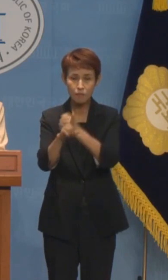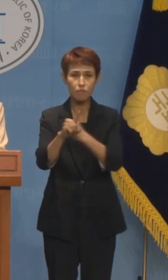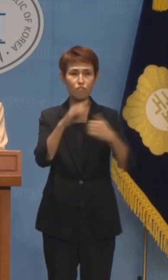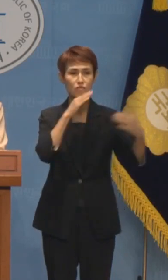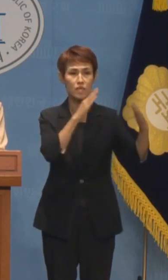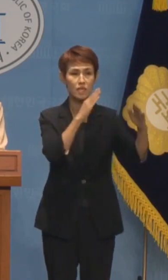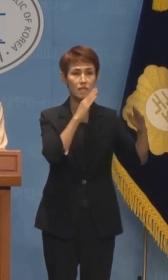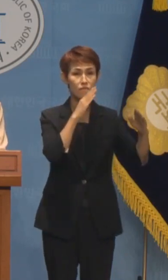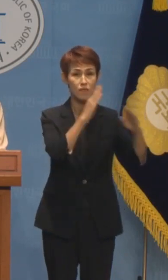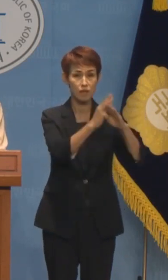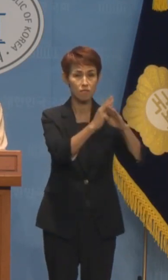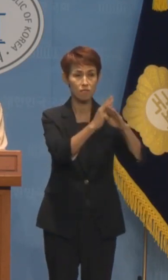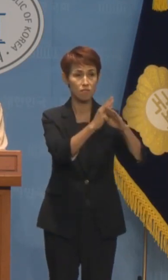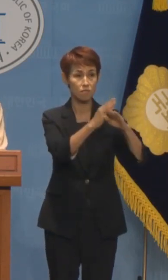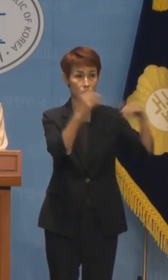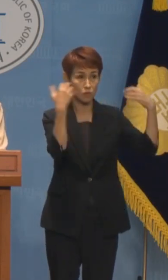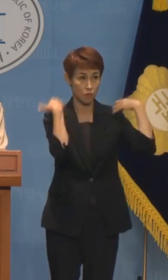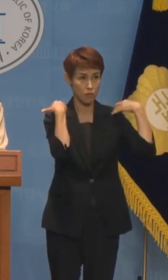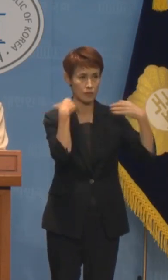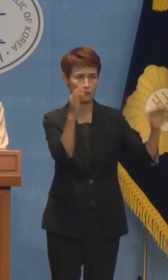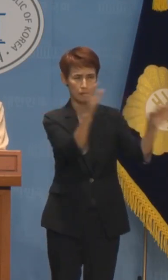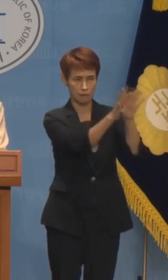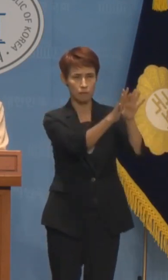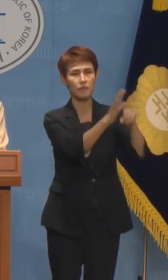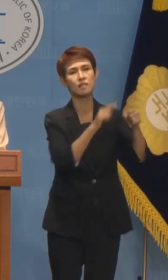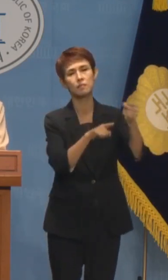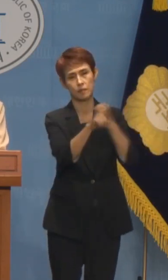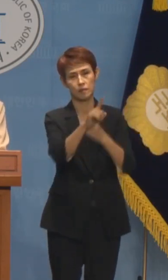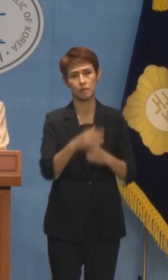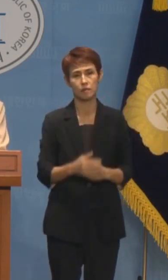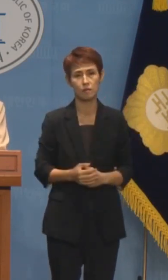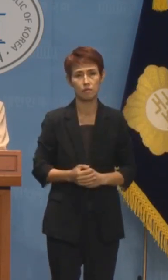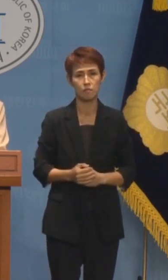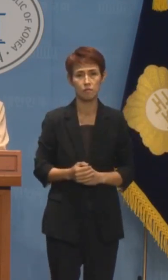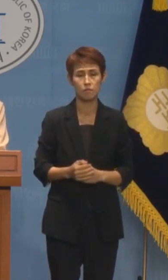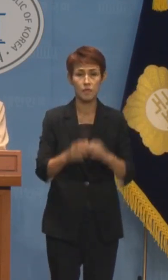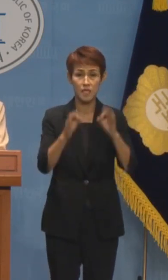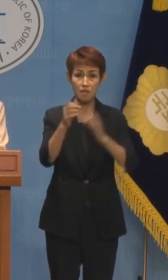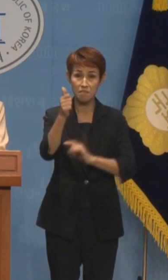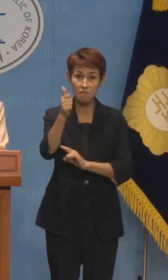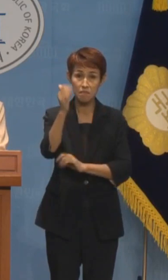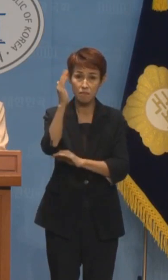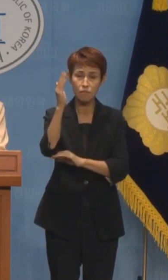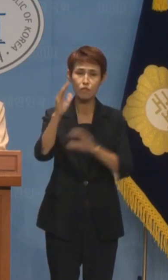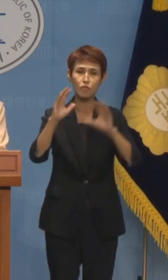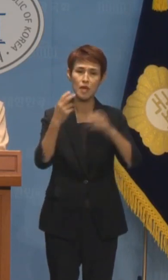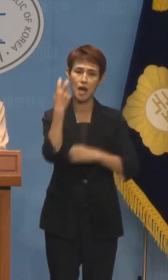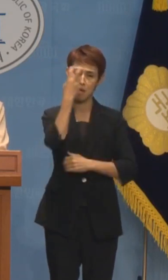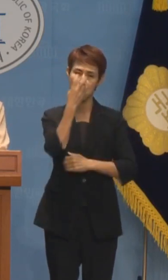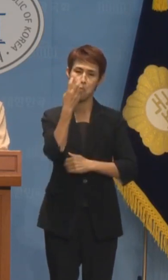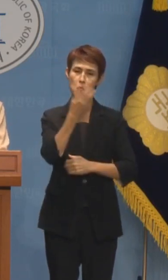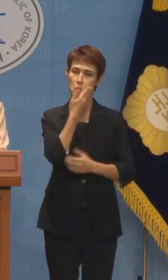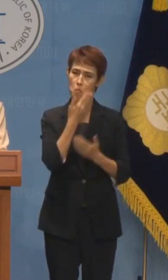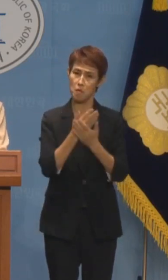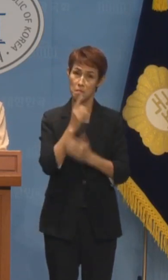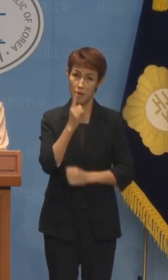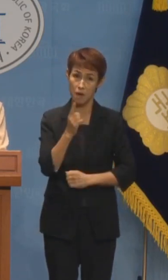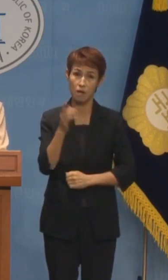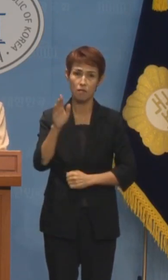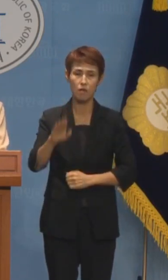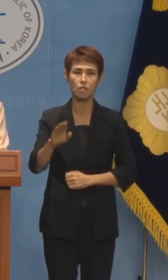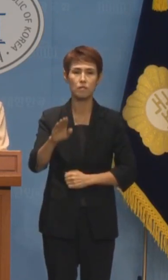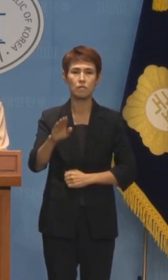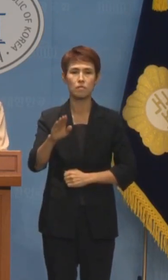정권의 종말이라고 했습니다 김장관 입으로는 국가 안보를 외치지만 온통 관심은